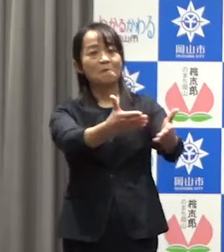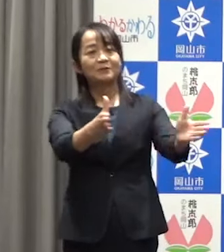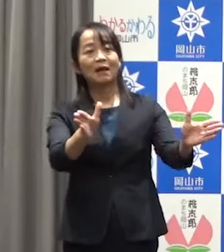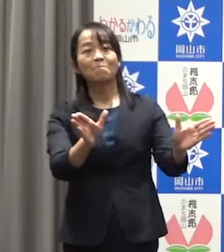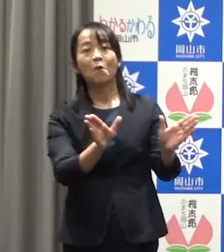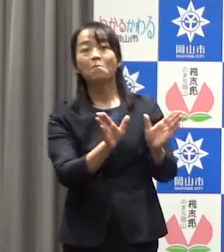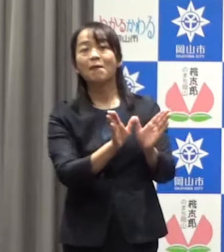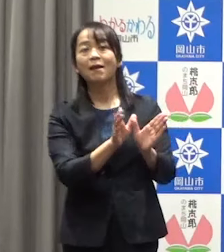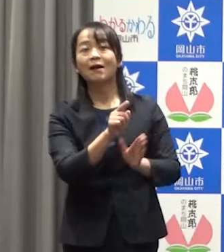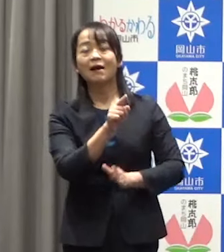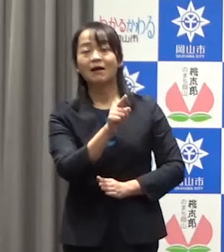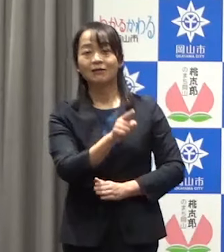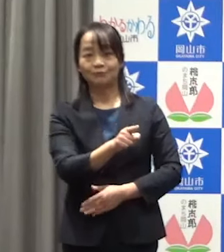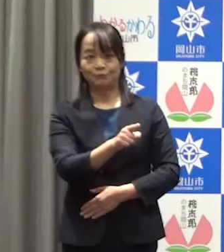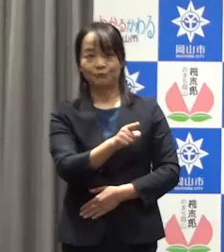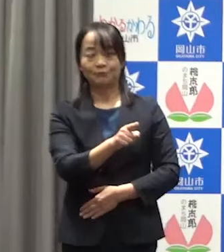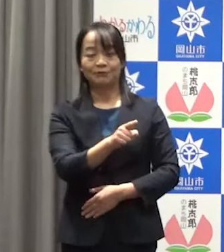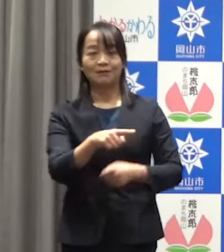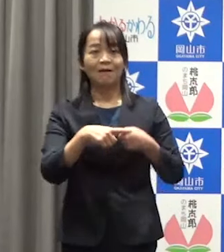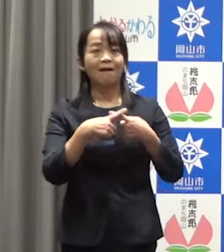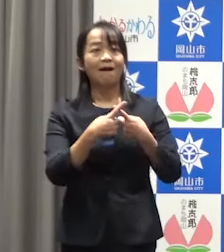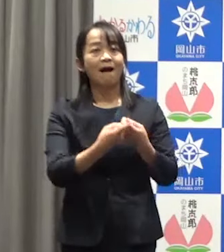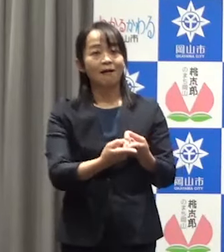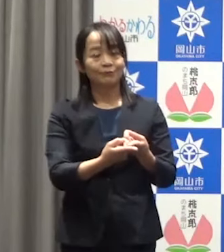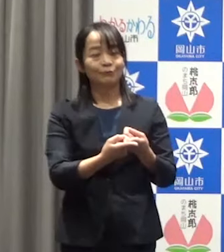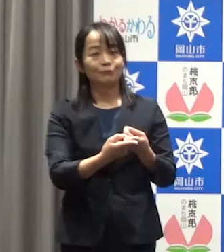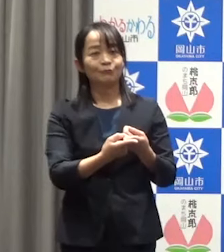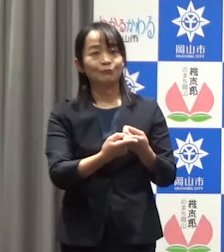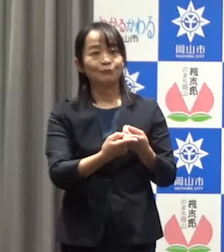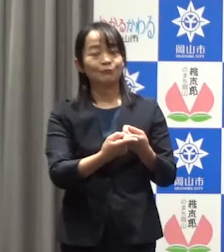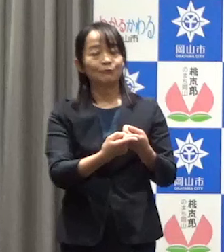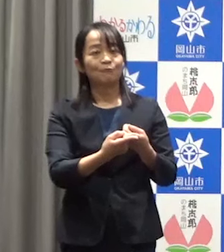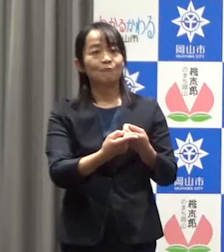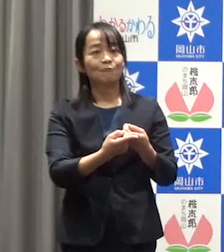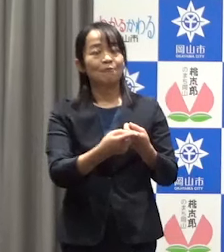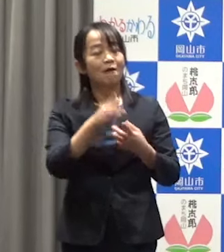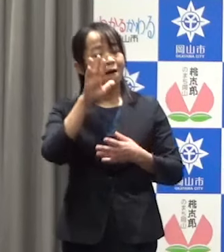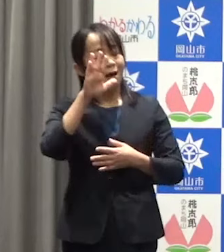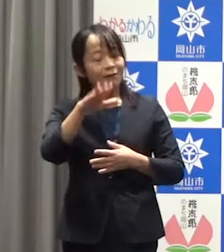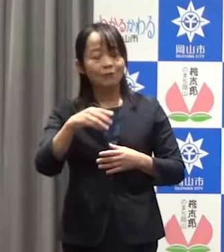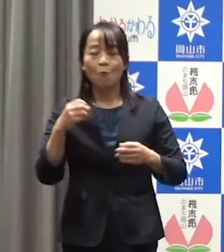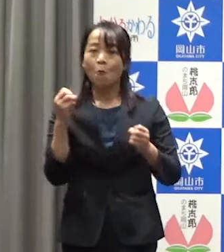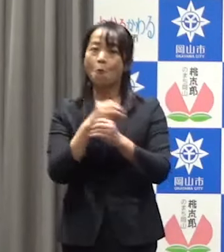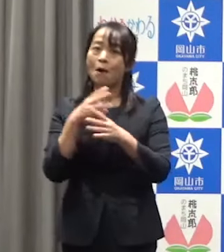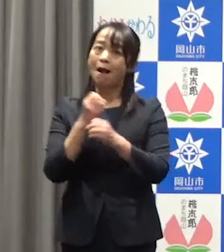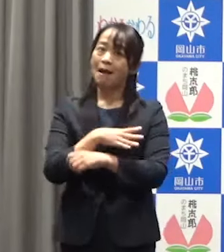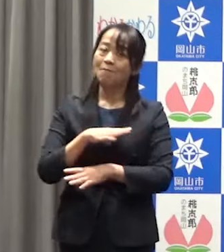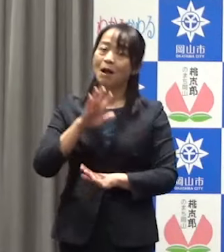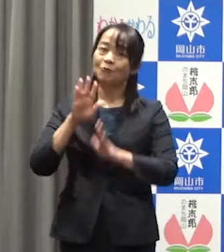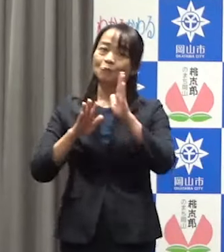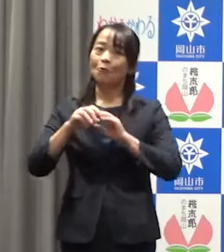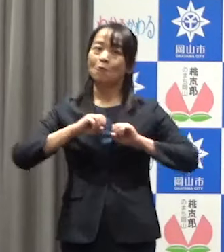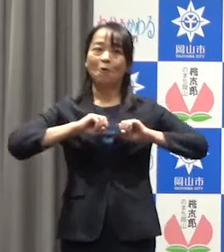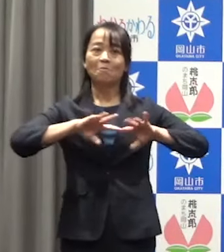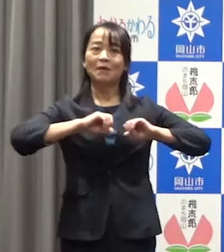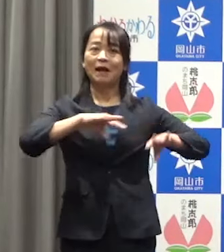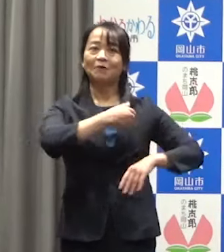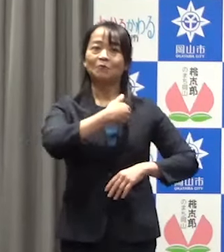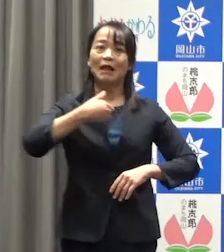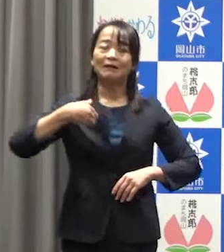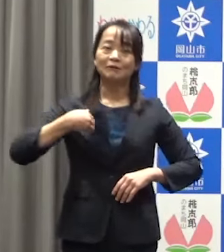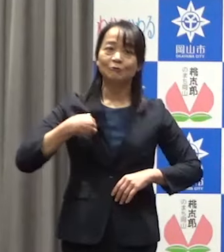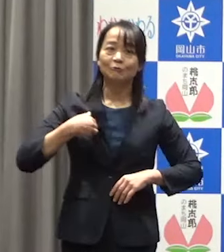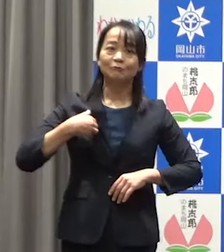になるとですね、岡山市の発信力も増しますし、さまざまな政策